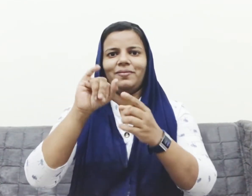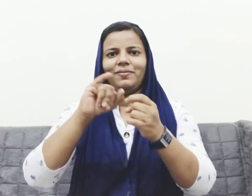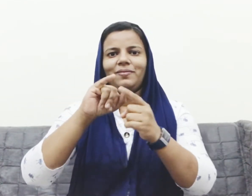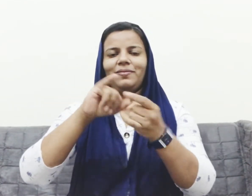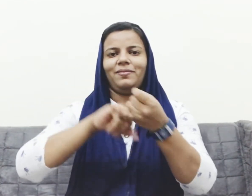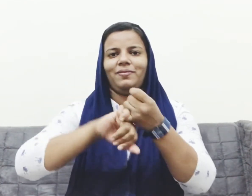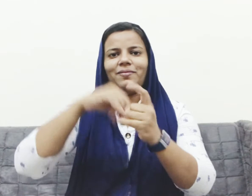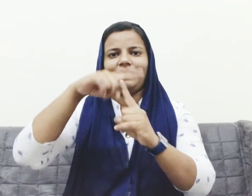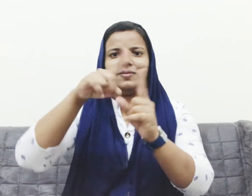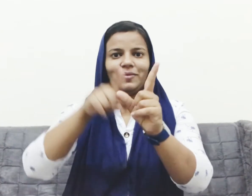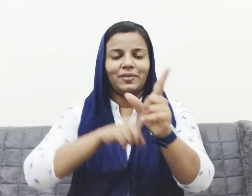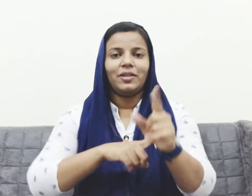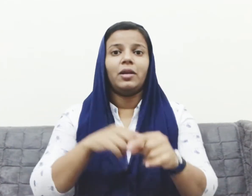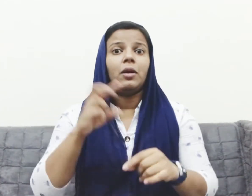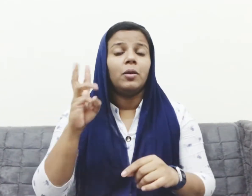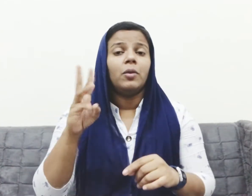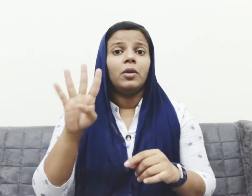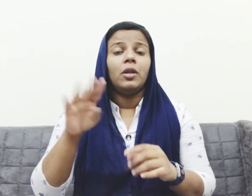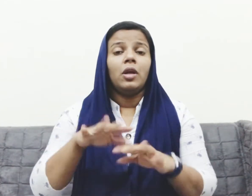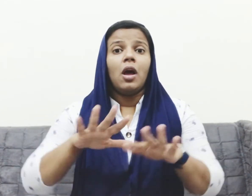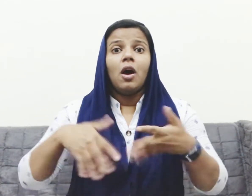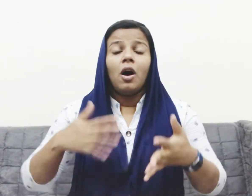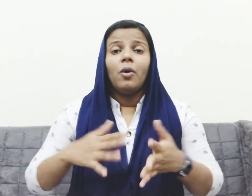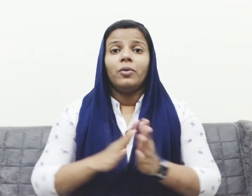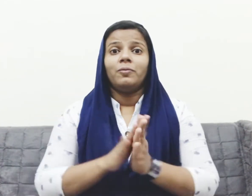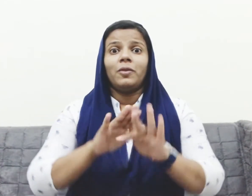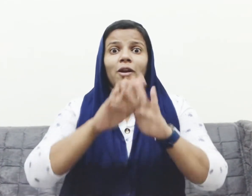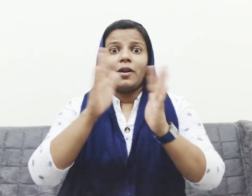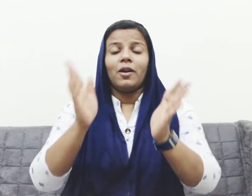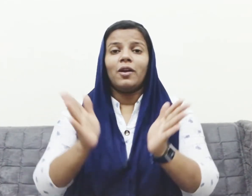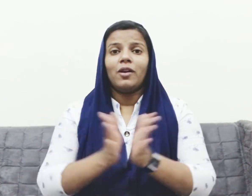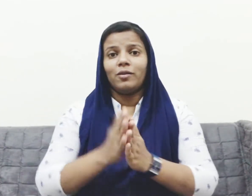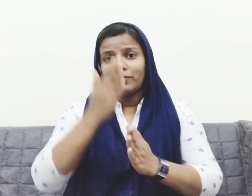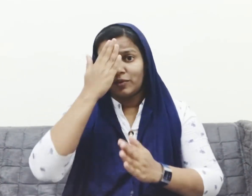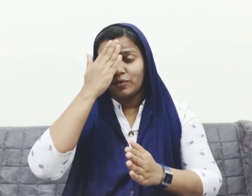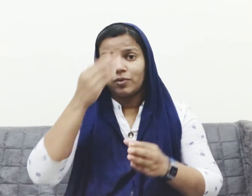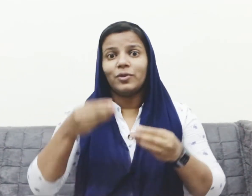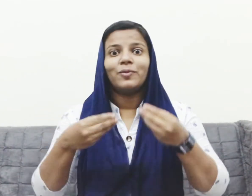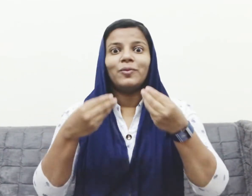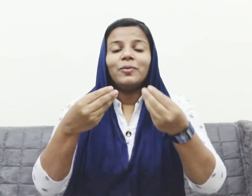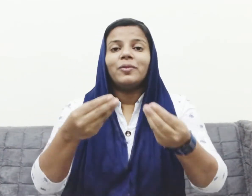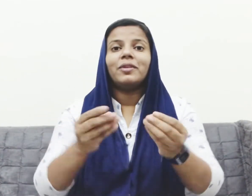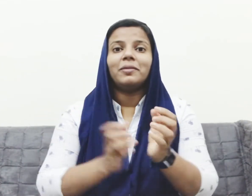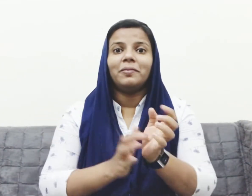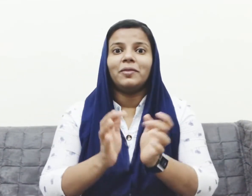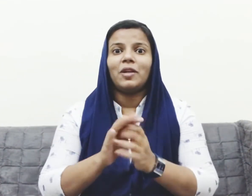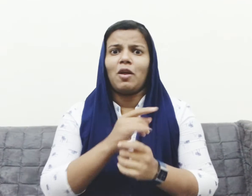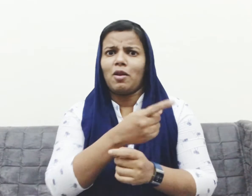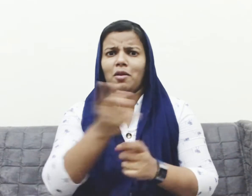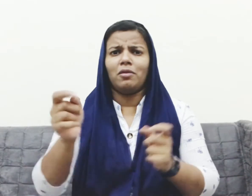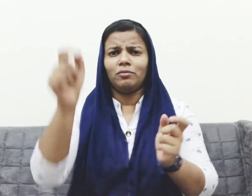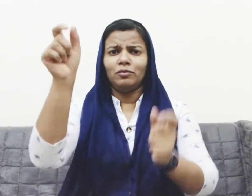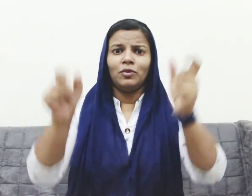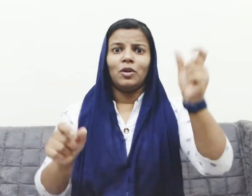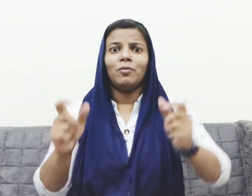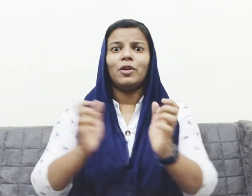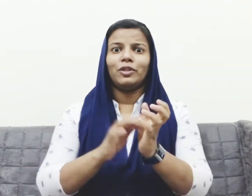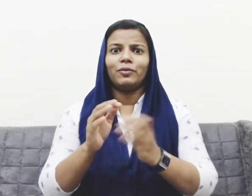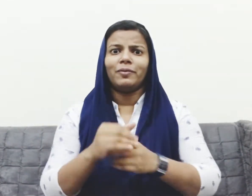ഇടയാകും. ഇനി 4-ാമത്തെ വാക്യം, ഉത്സവം ആചരിക്കുന്ന പുരുഷാരത്തിൻ്റെ സന്തോഷവും സ്തോത്രവുമായ സ്വരത്തോടുകൂടെ സമൂഹ മധ്യേ ഞാൻ